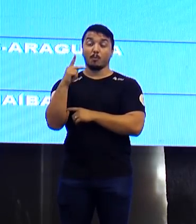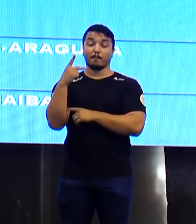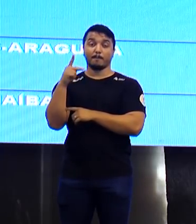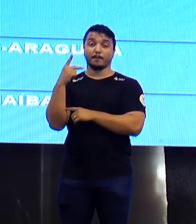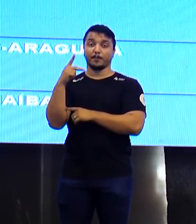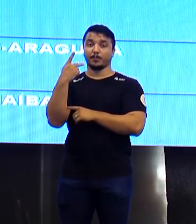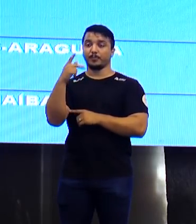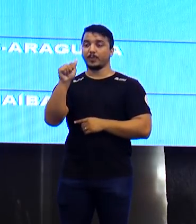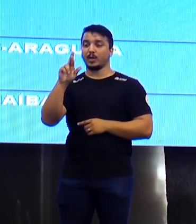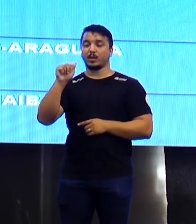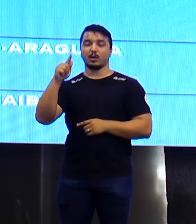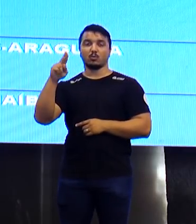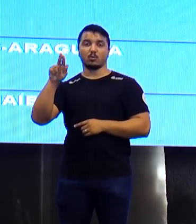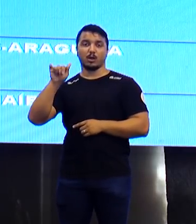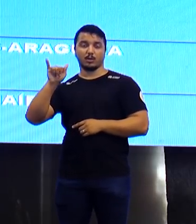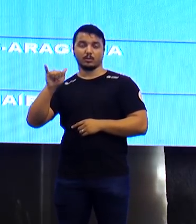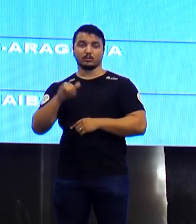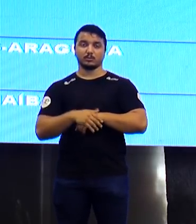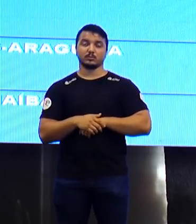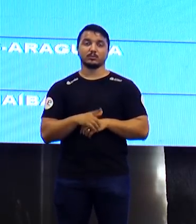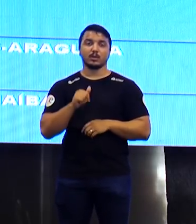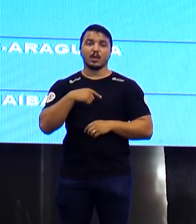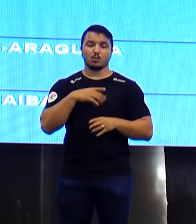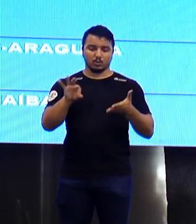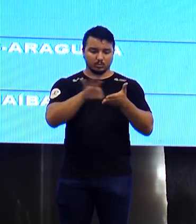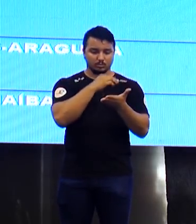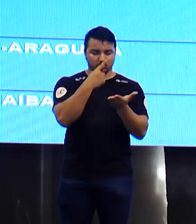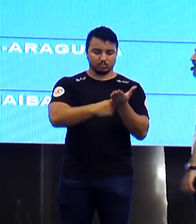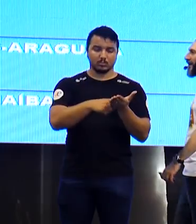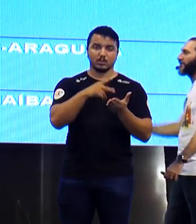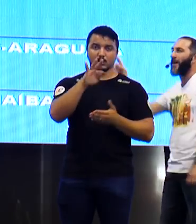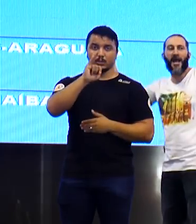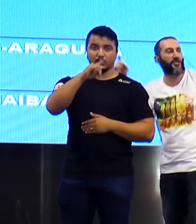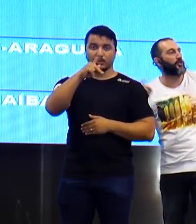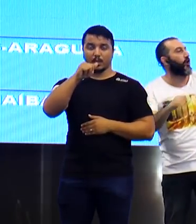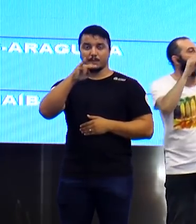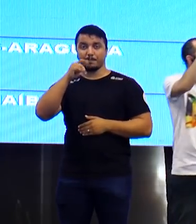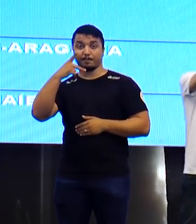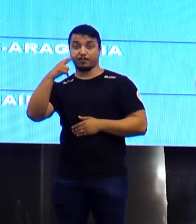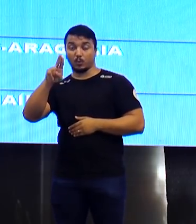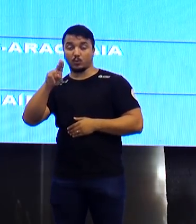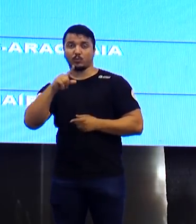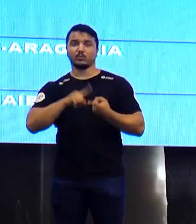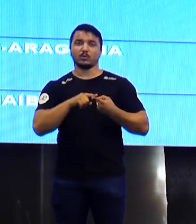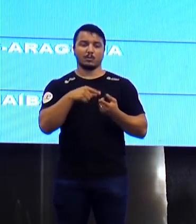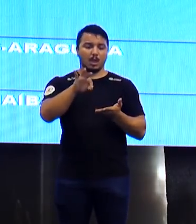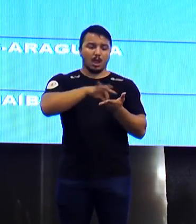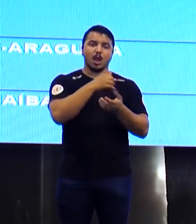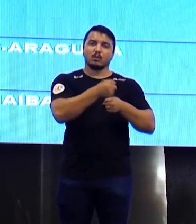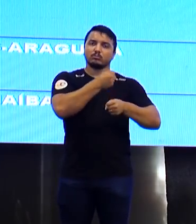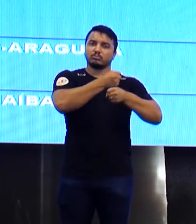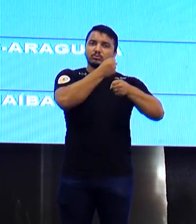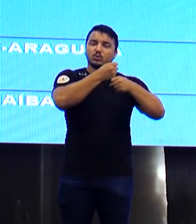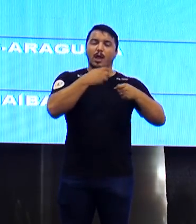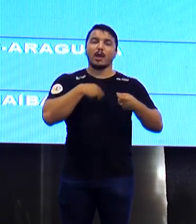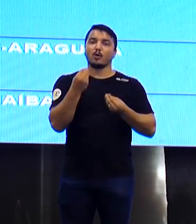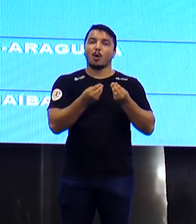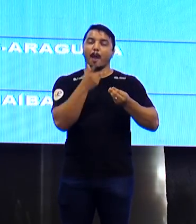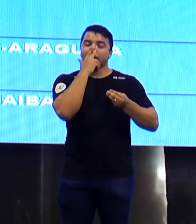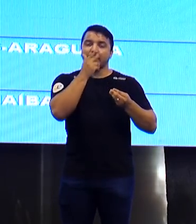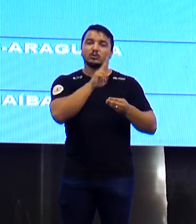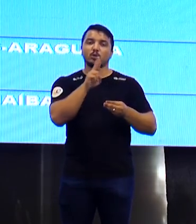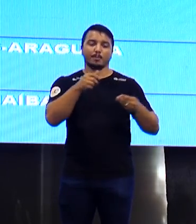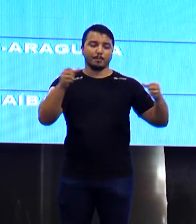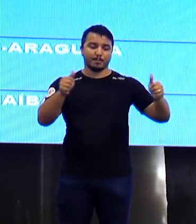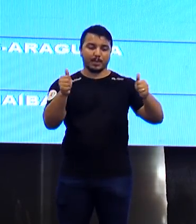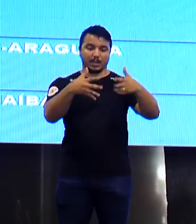e o governo de Alfredo Stroessner. O Tratado de Itaipu faz parte de obras para alavancar o milagre econômico brasileiro dos